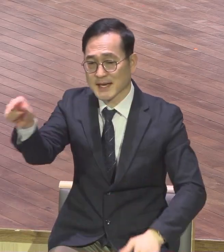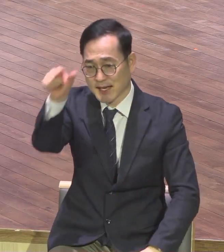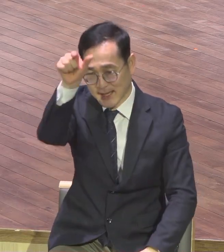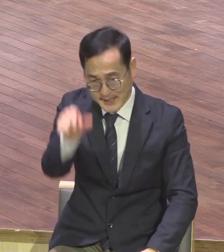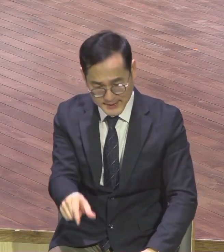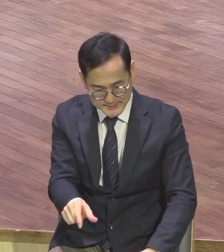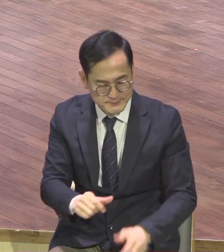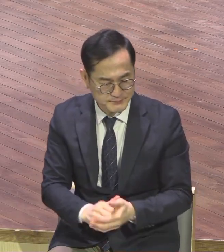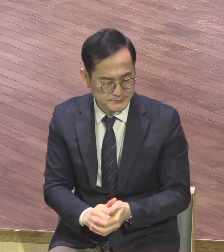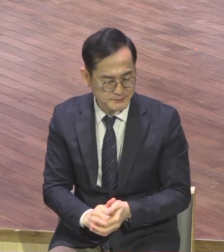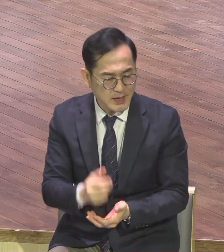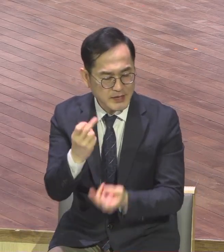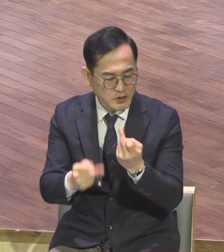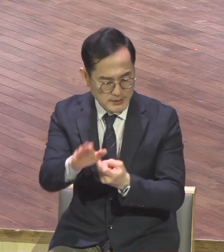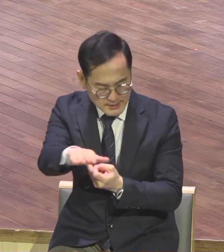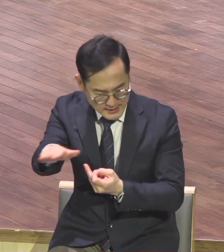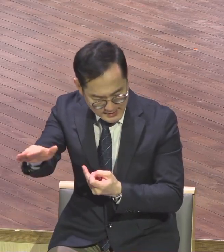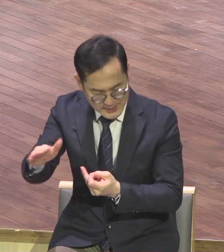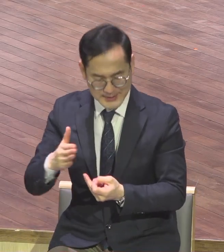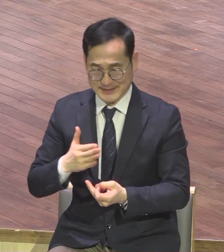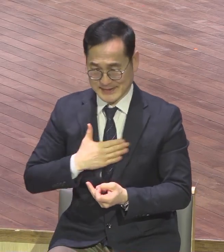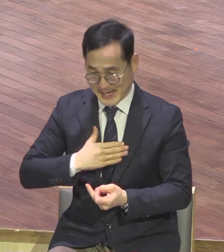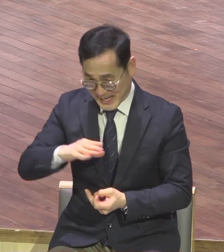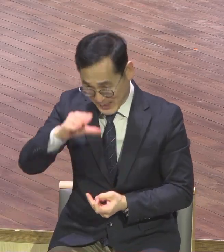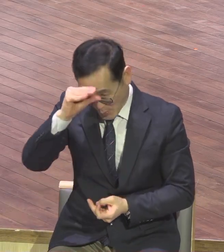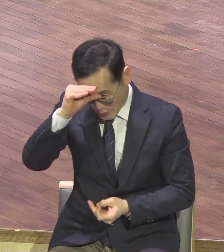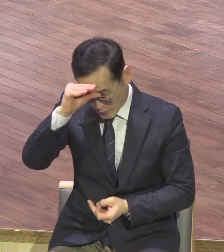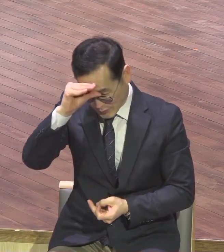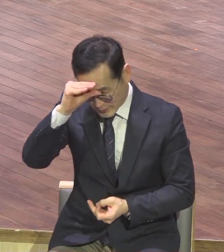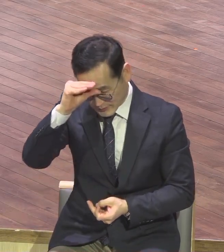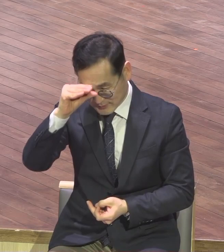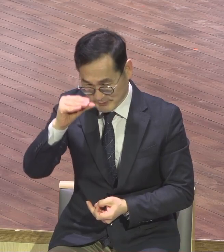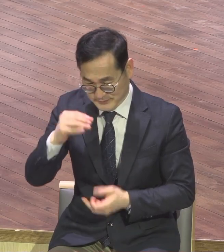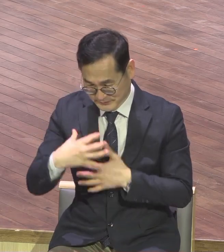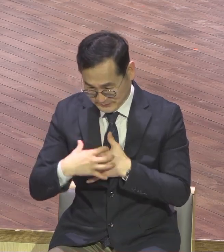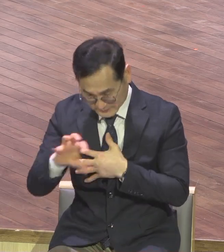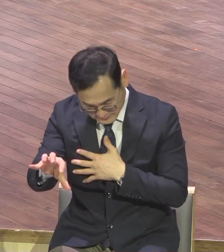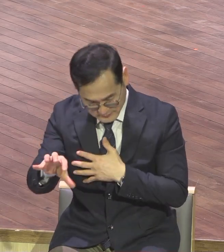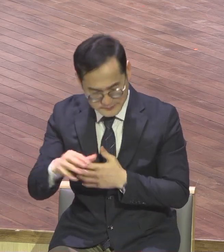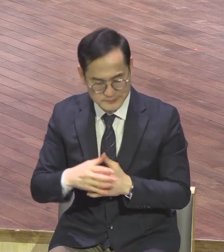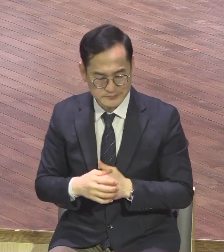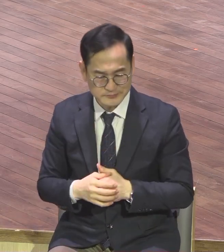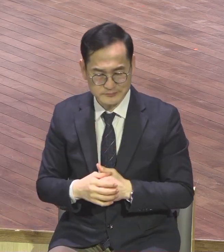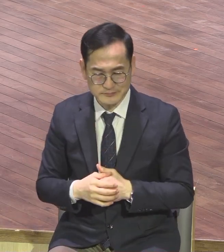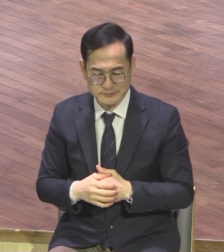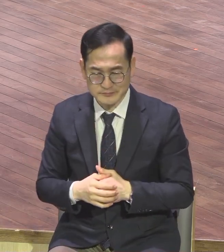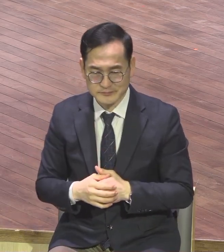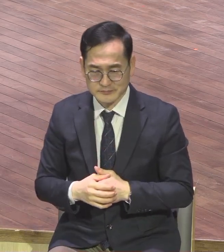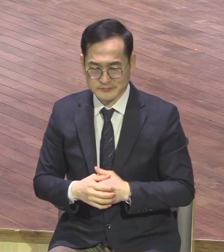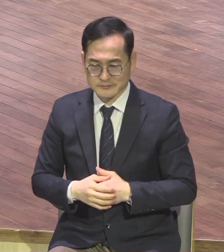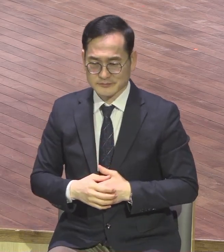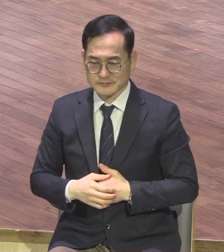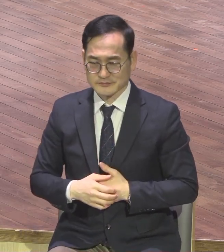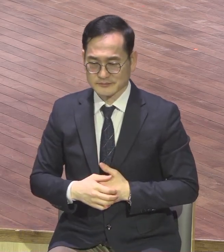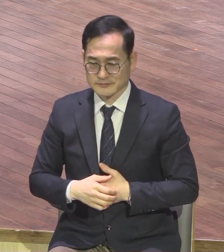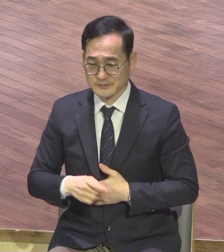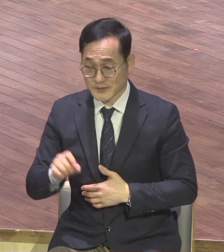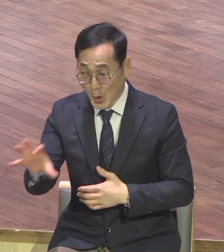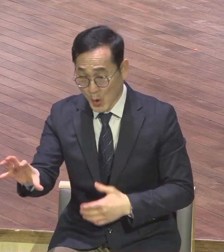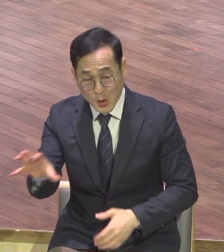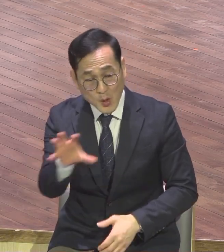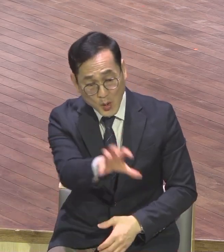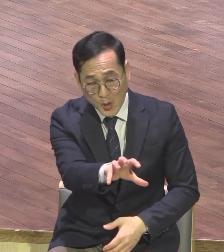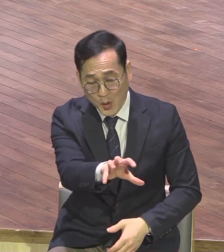형제들아 너희는 함께 나를 본받아라. 그리고 너희가 우리를 본받은 것처럼 그와 같이 행하는